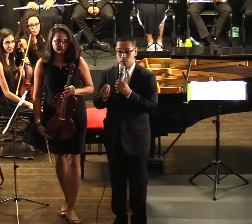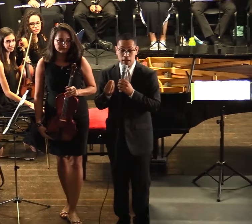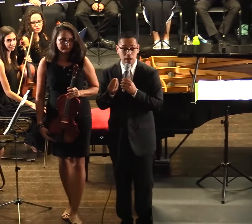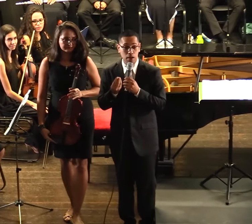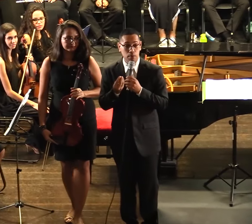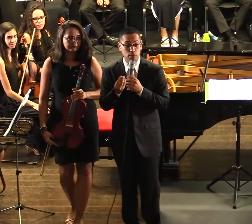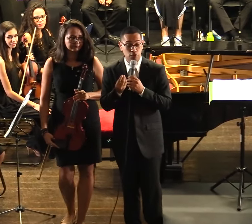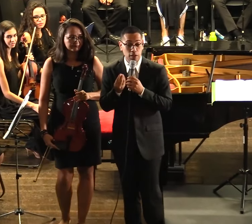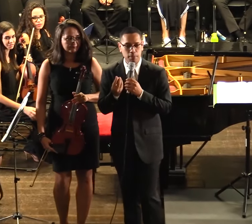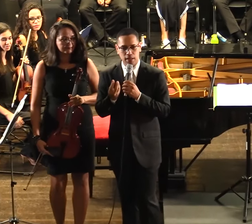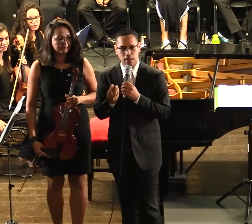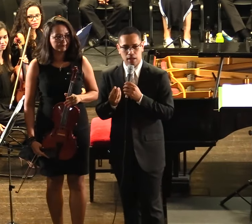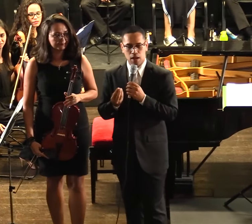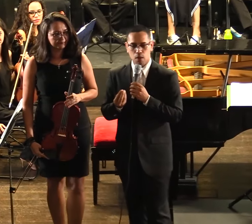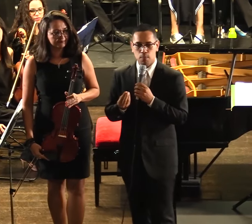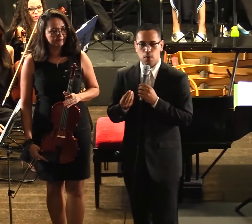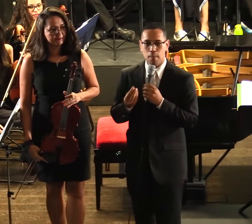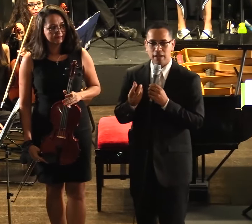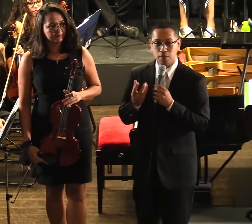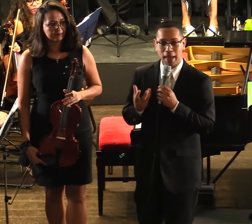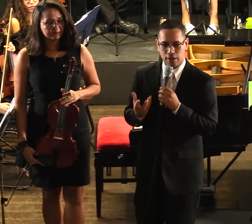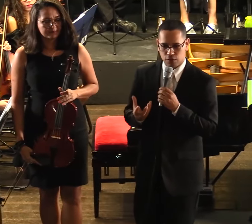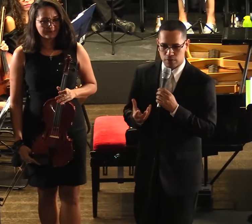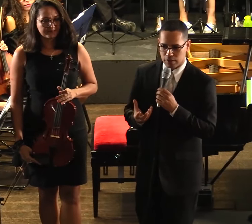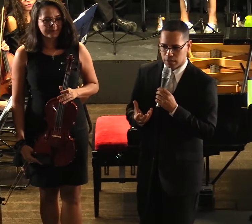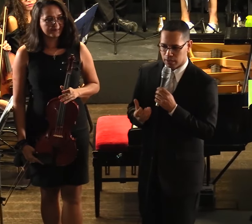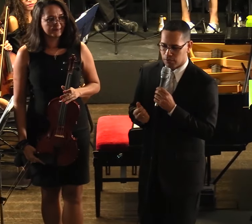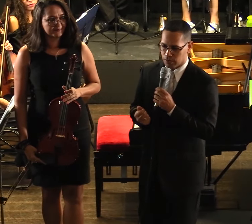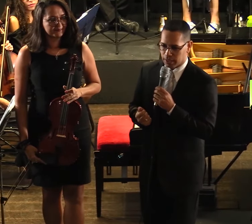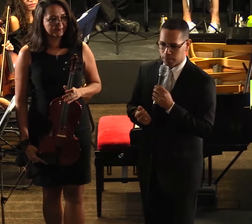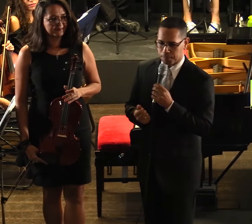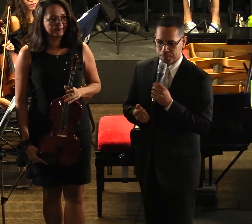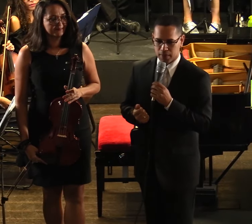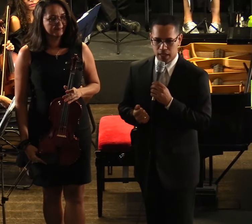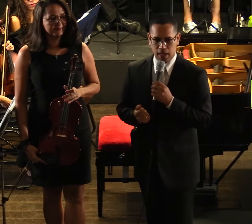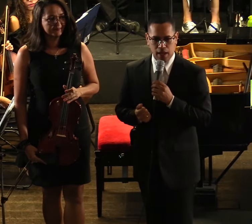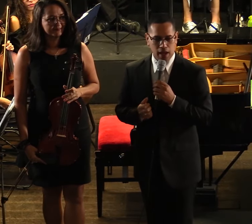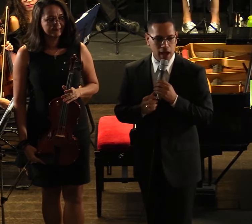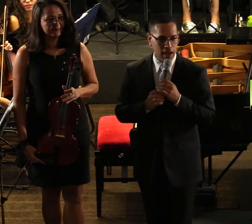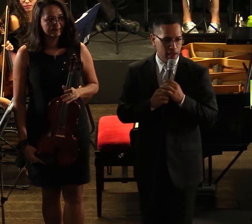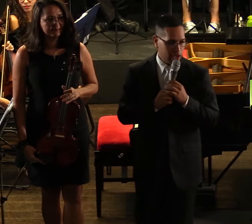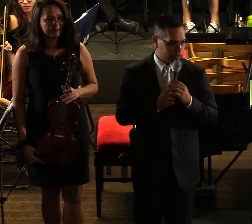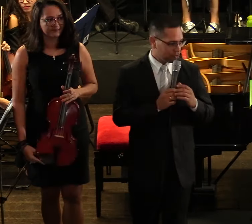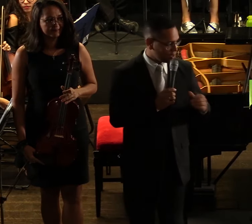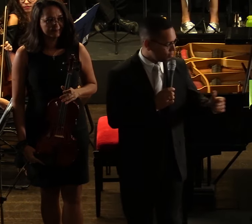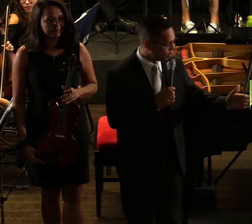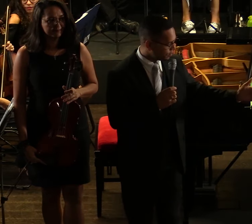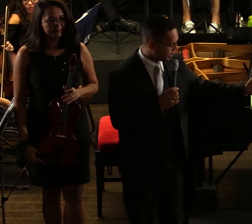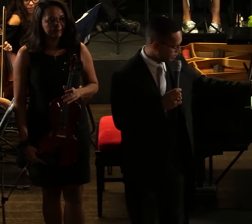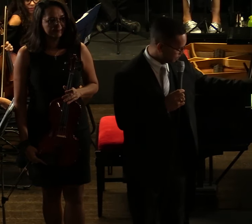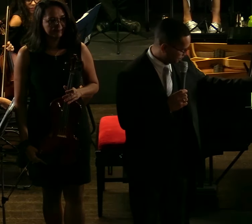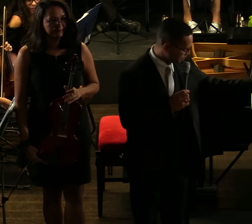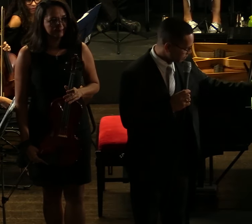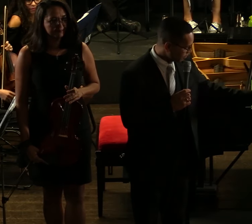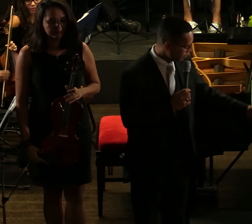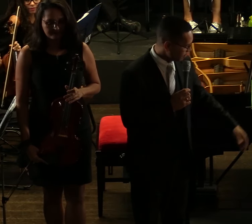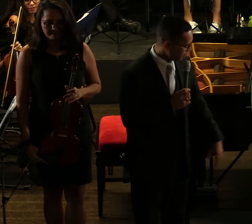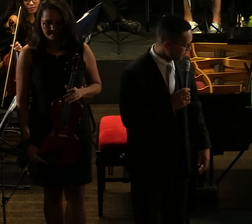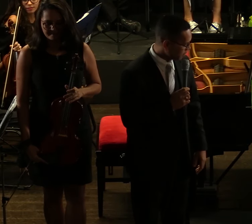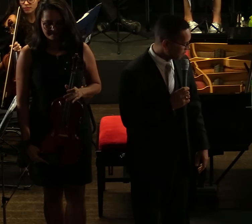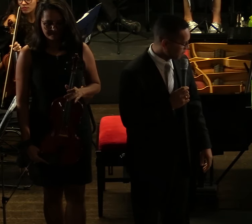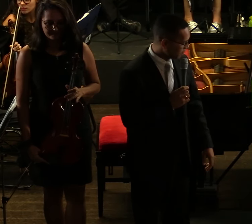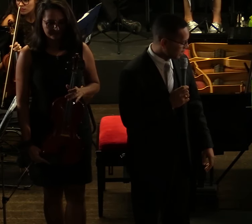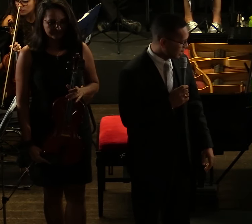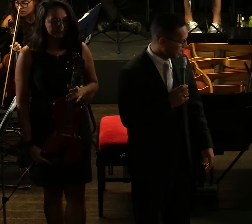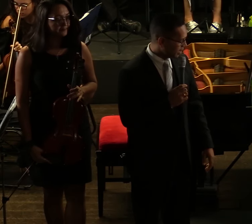tem um timbre um pouco mais médio que o violino. A gente tem o violoncelo,